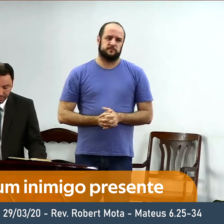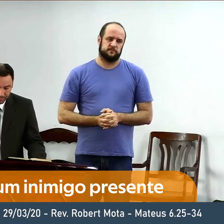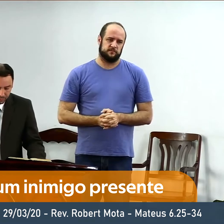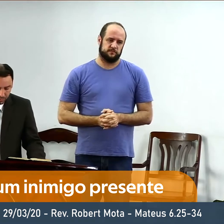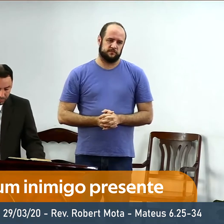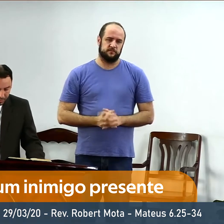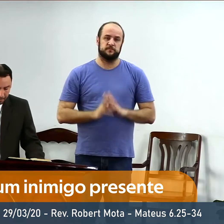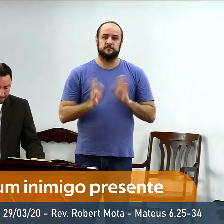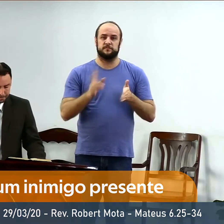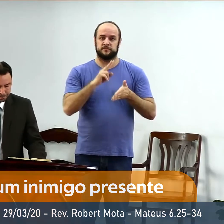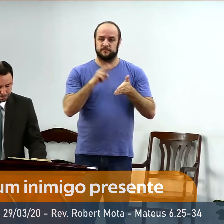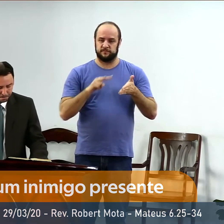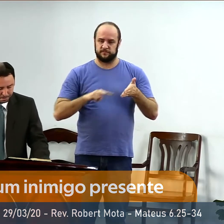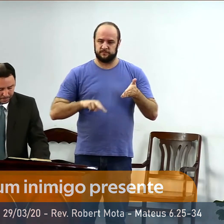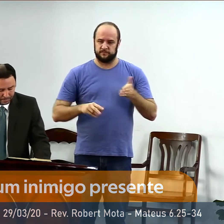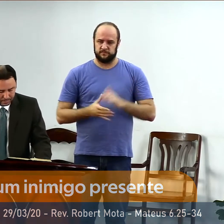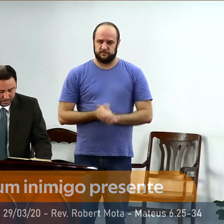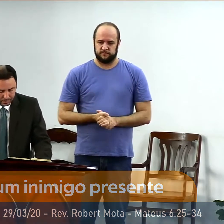Acompanhe a leitura comigo.